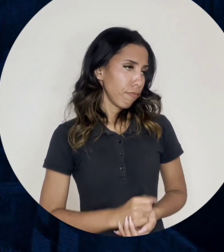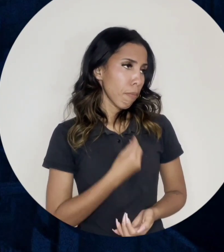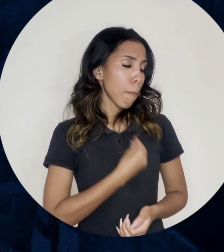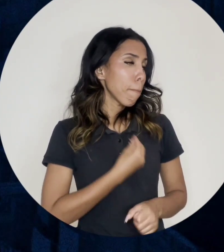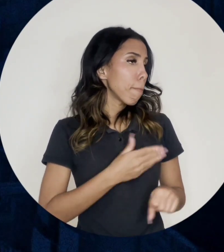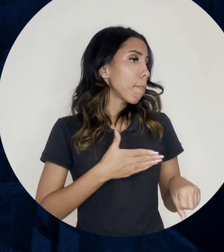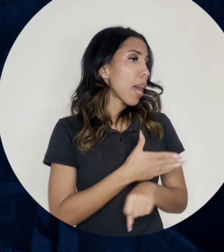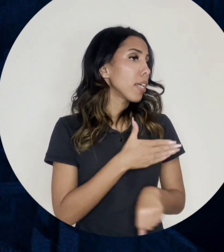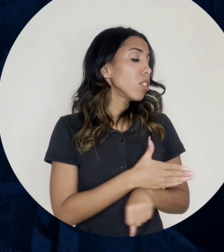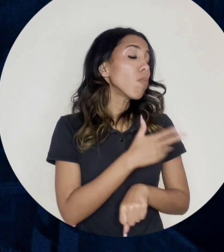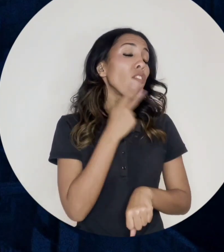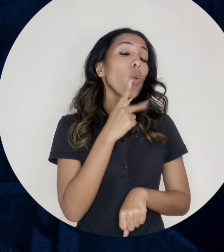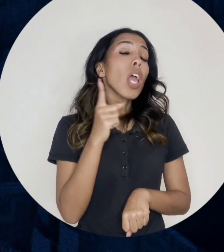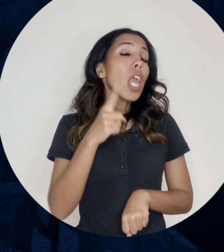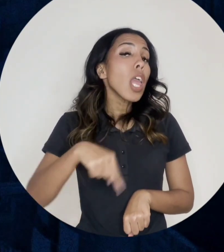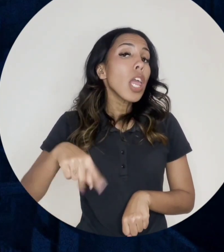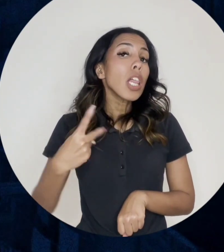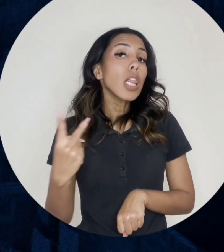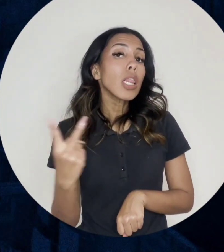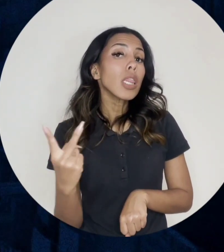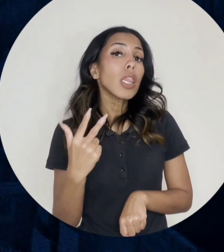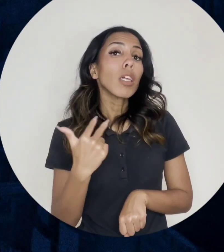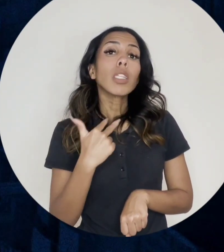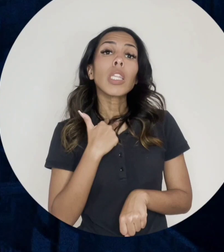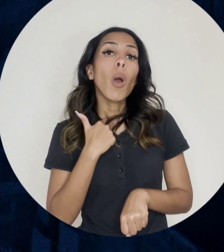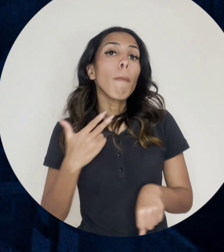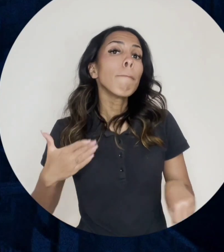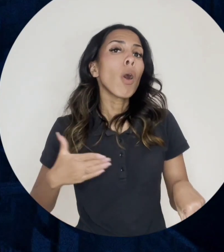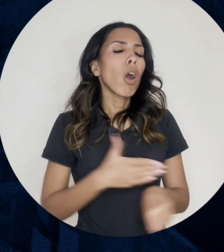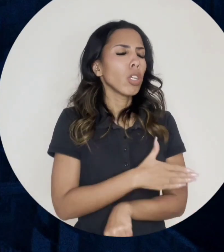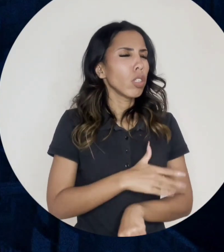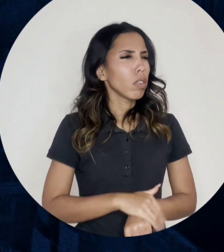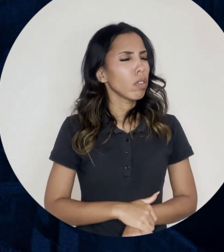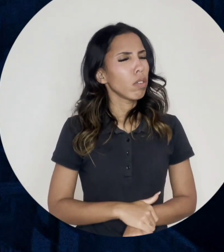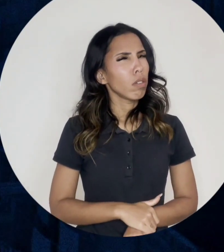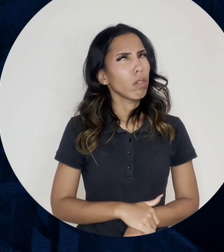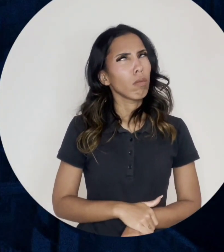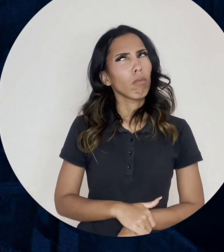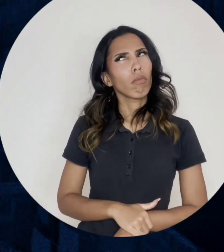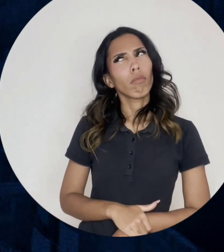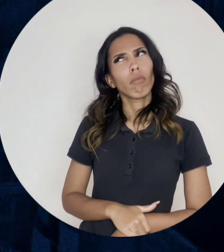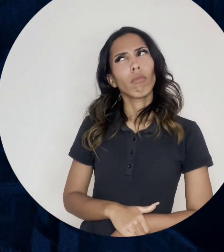participar, que eles estão com tuberculose.